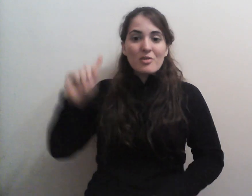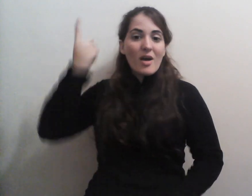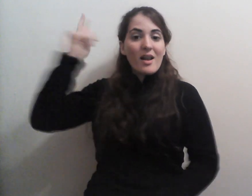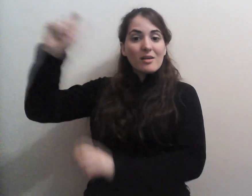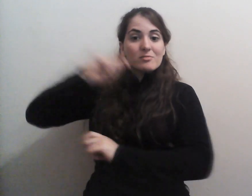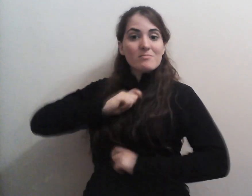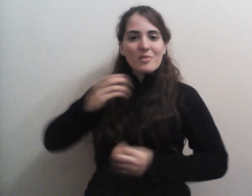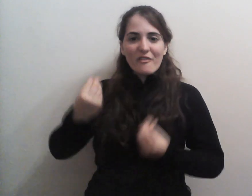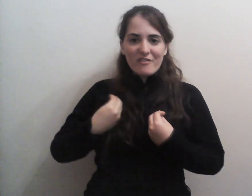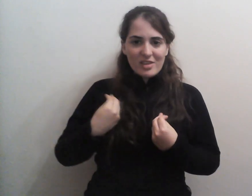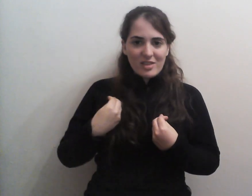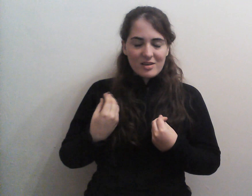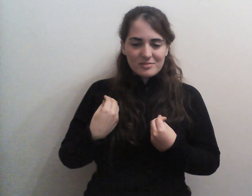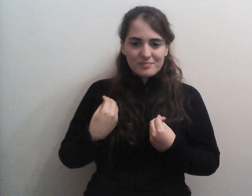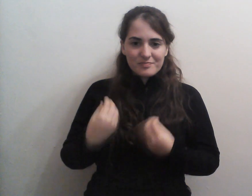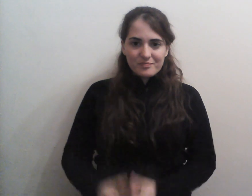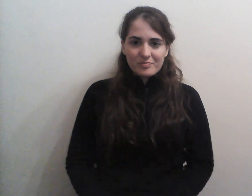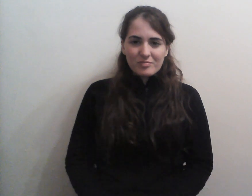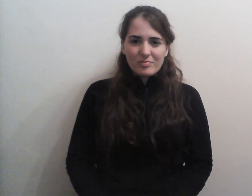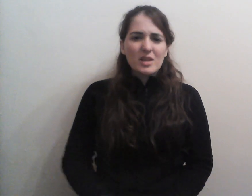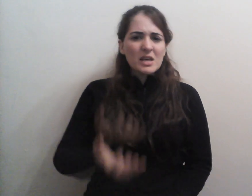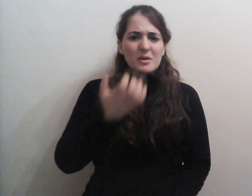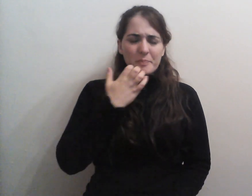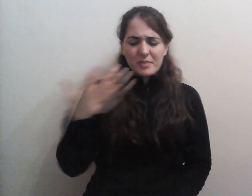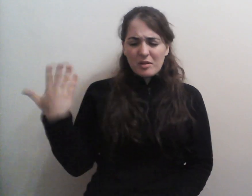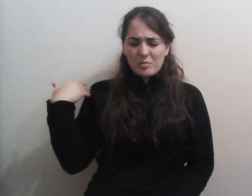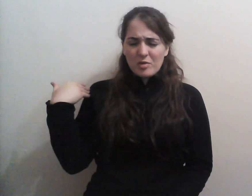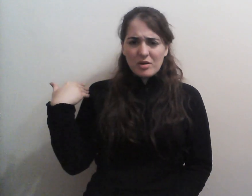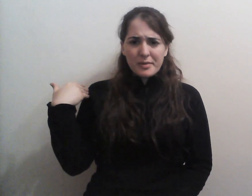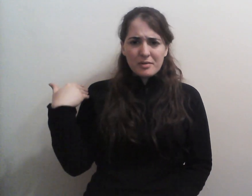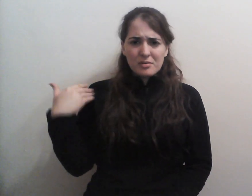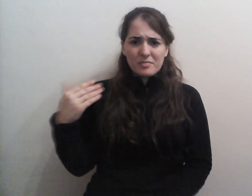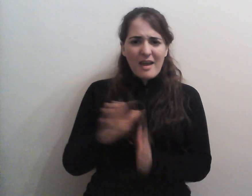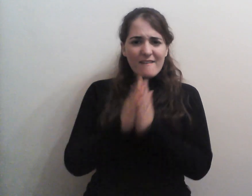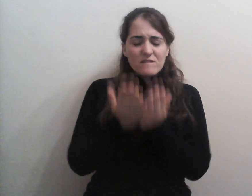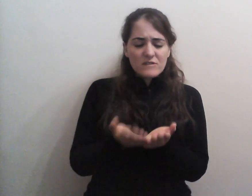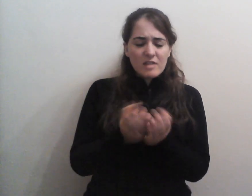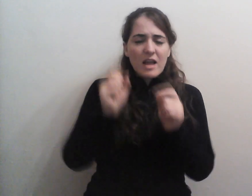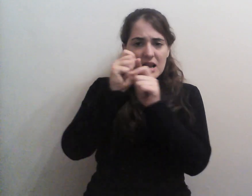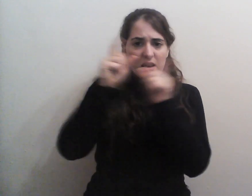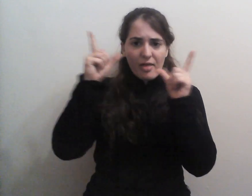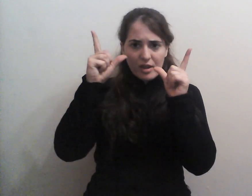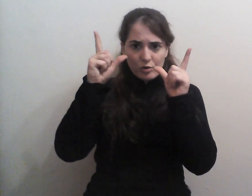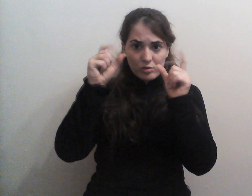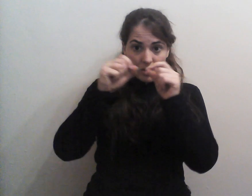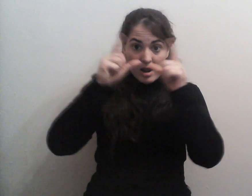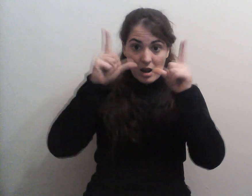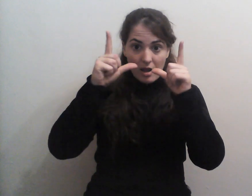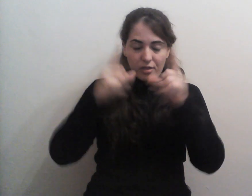ilustración del nuevo nacimiento es Lázaro. Lázaro está en la tumba, ha colocado ahí la piedra, y el tío lleva ahí 4 días.